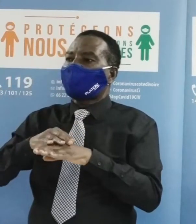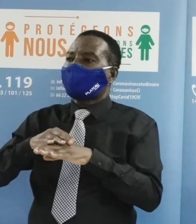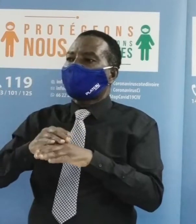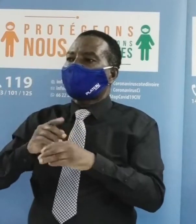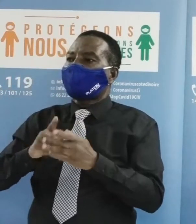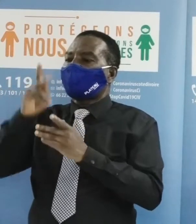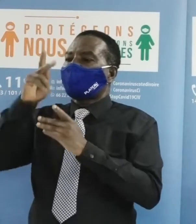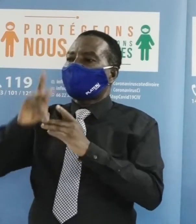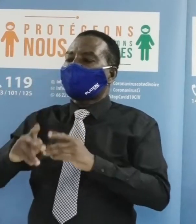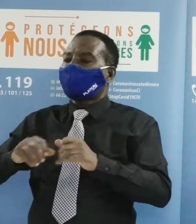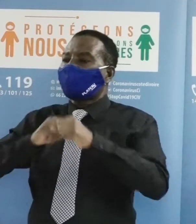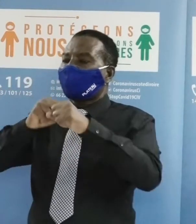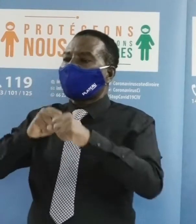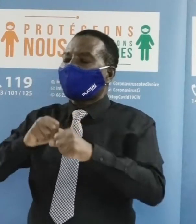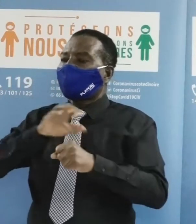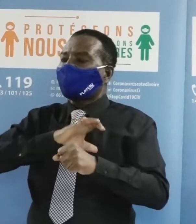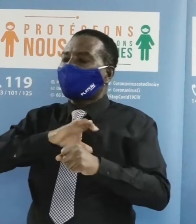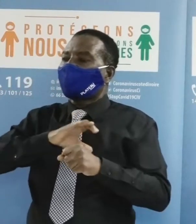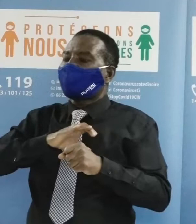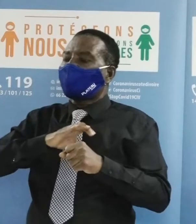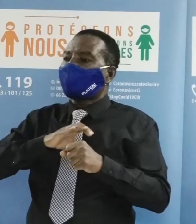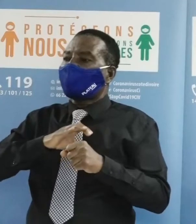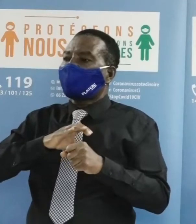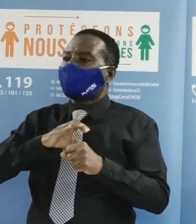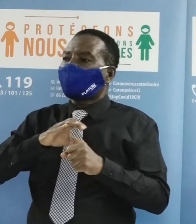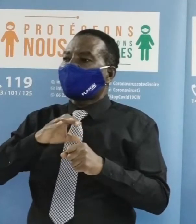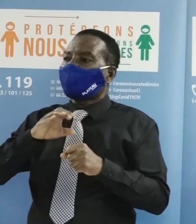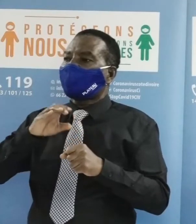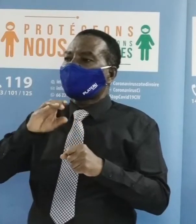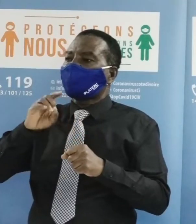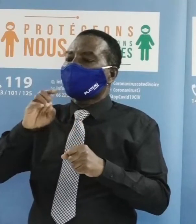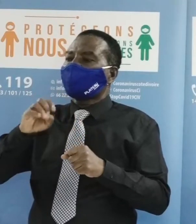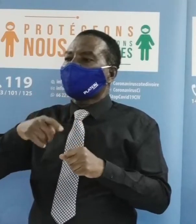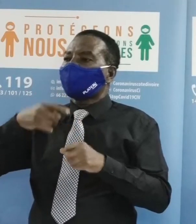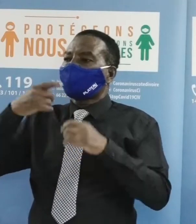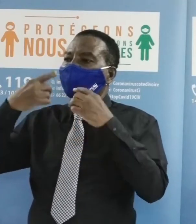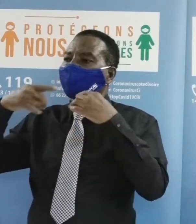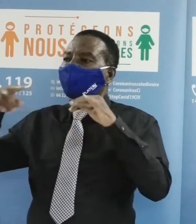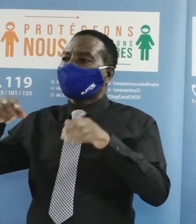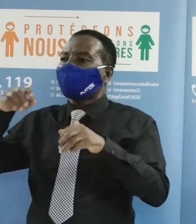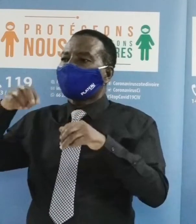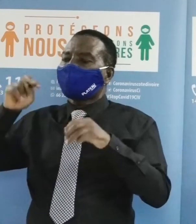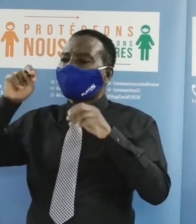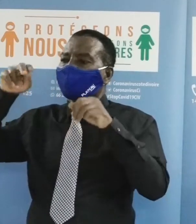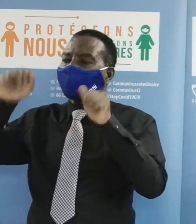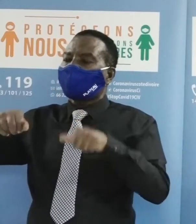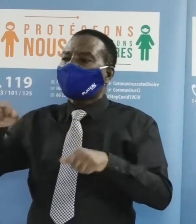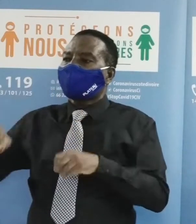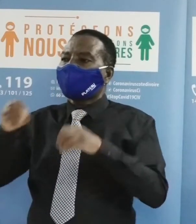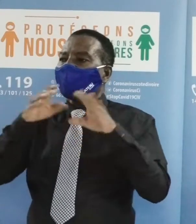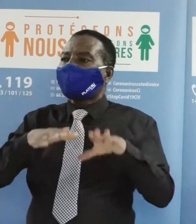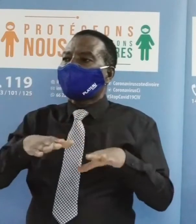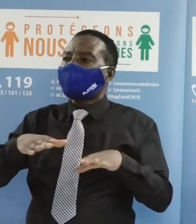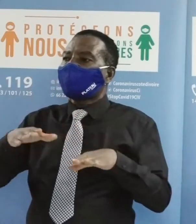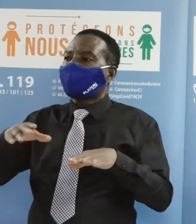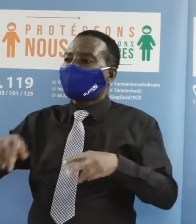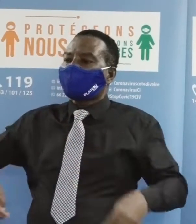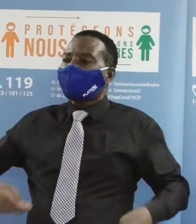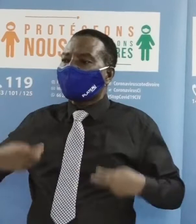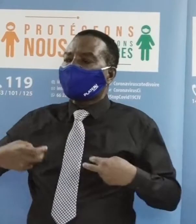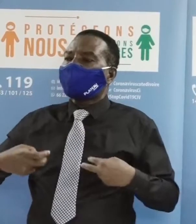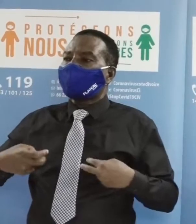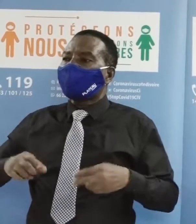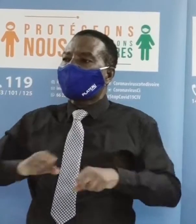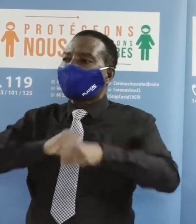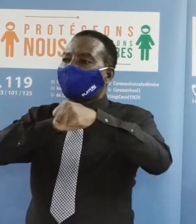commissaire bleu des telles déclarations ne peuvent-elles pas m la vie et